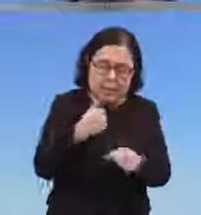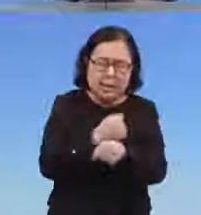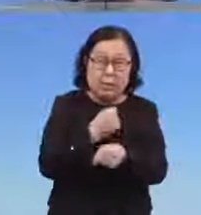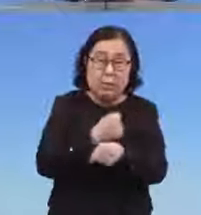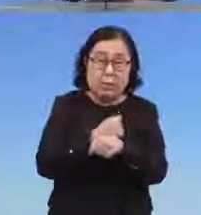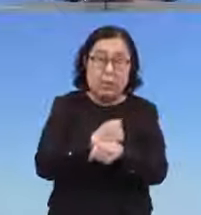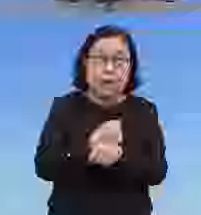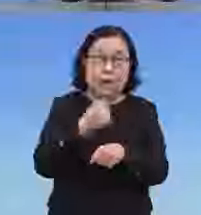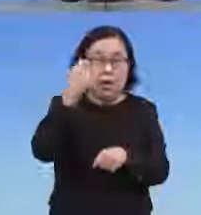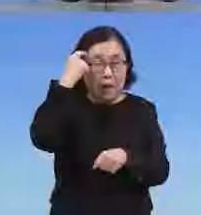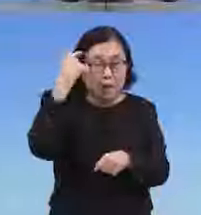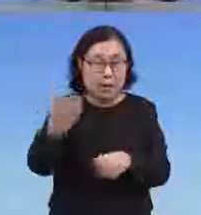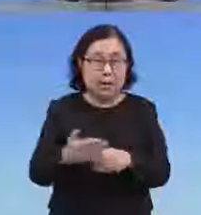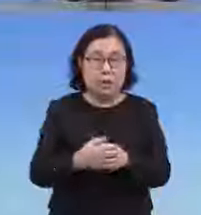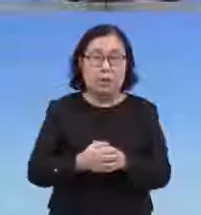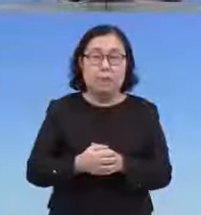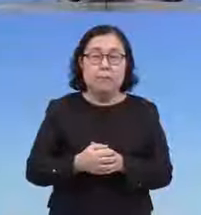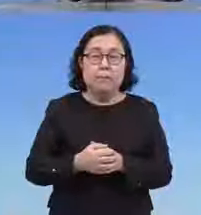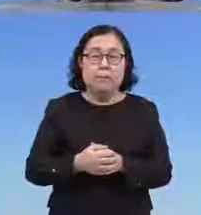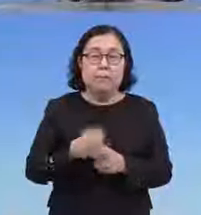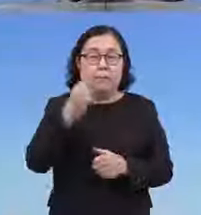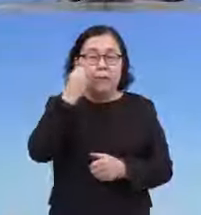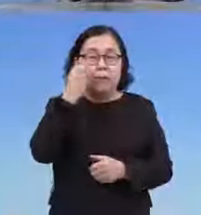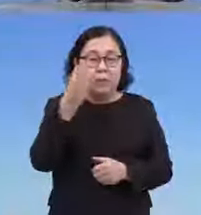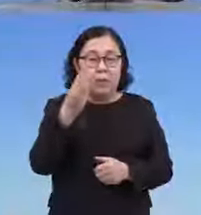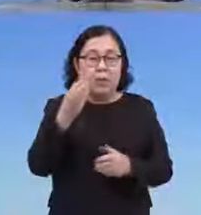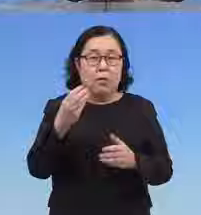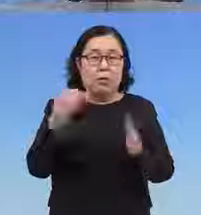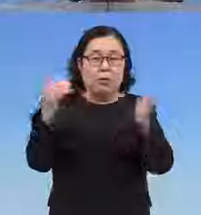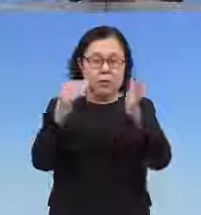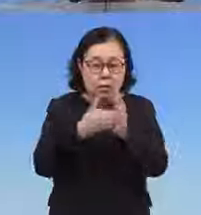그러더니 비즈니스 그러더니 석 달 만에 저거 또